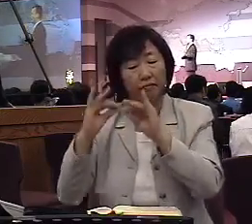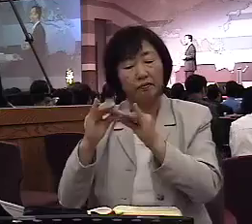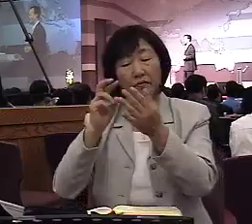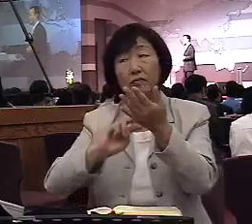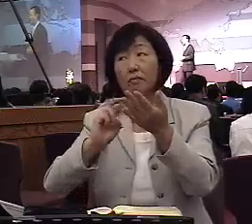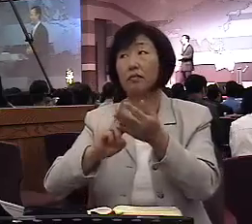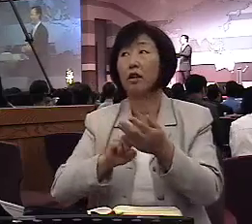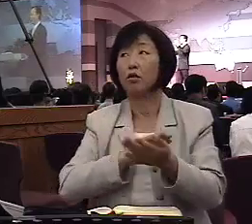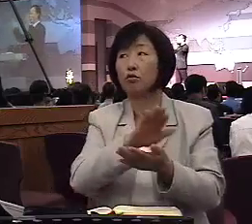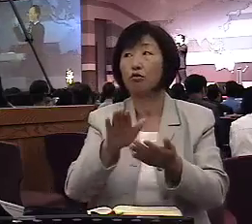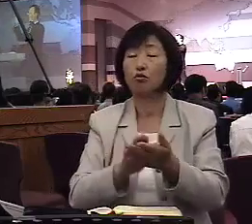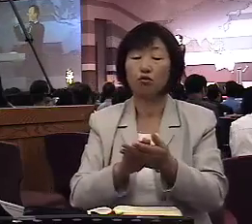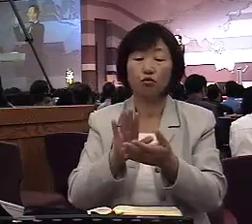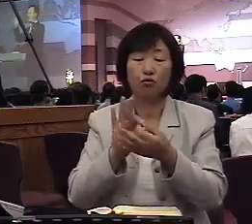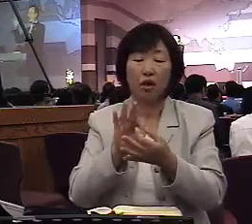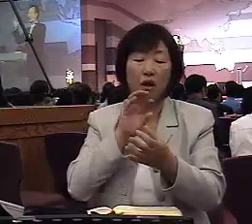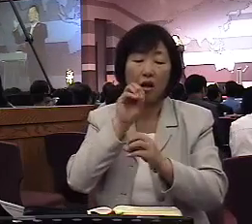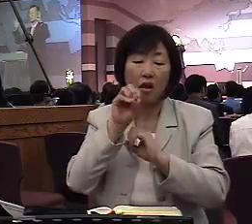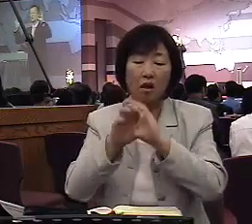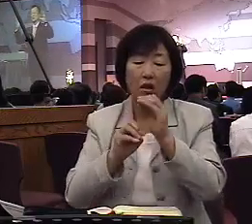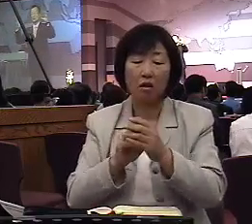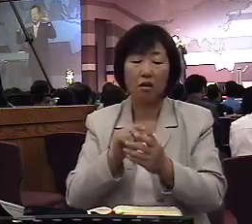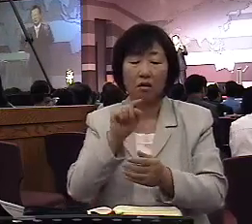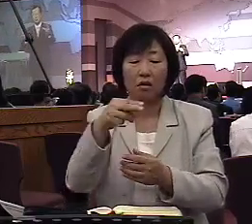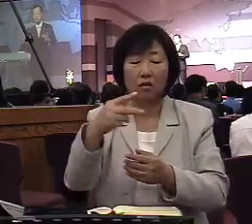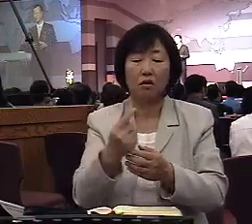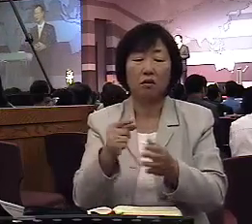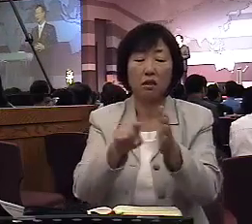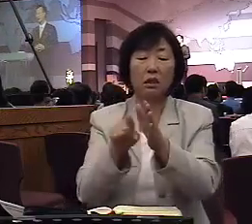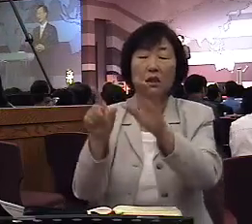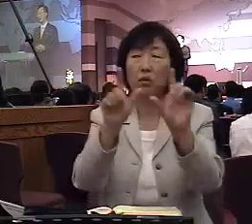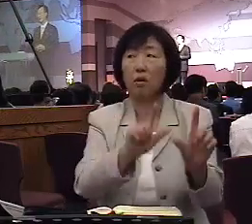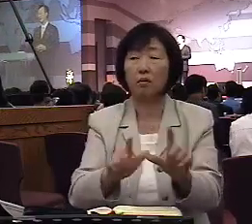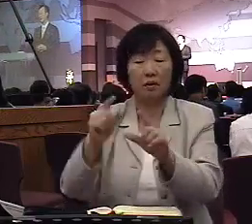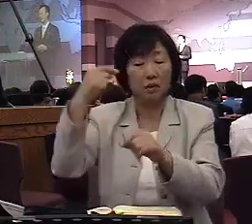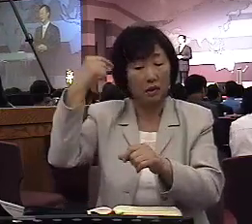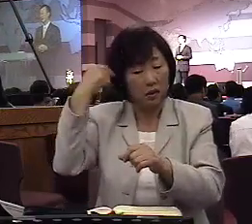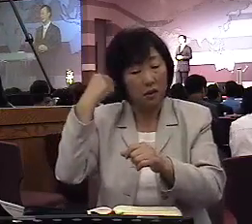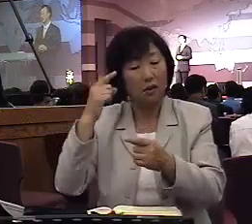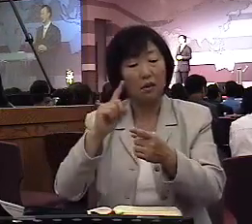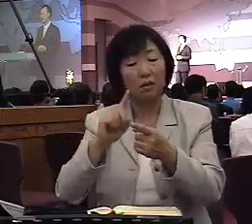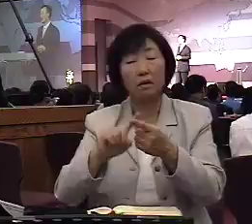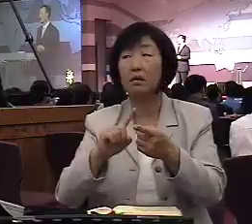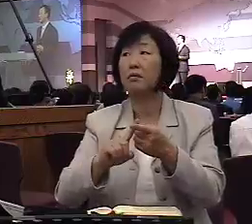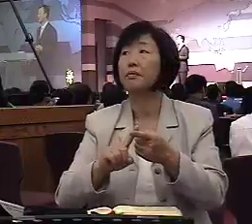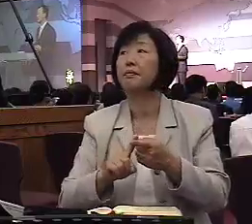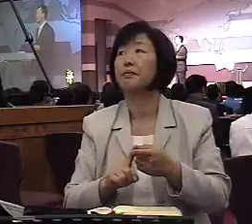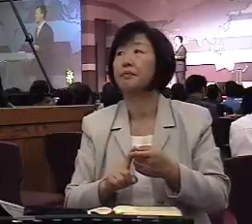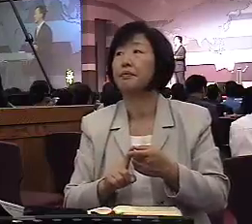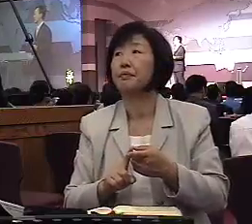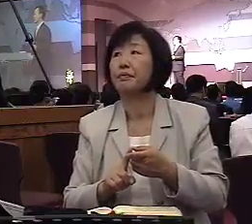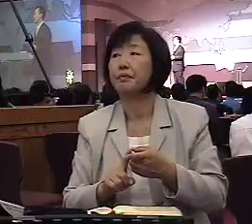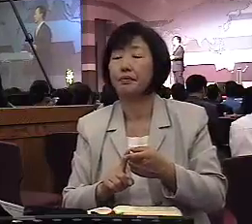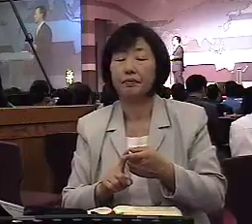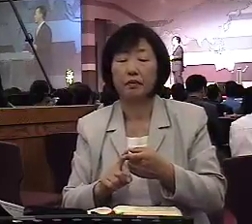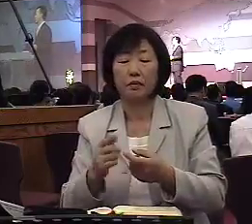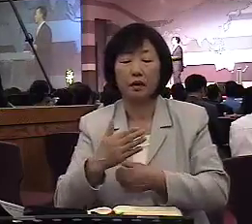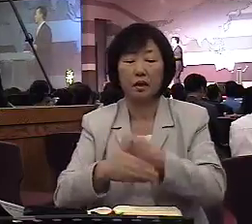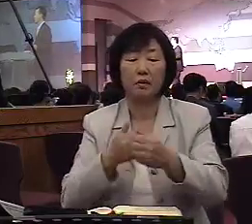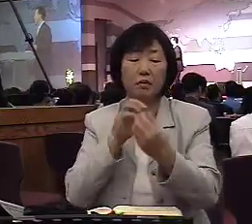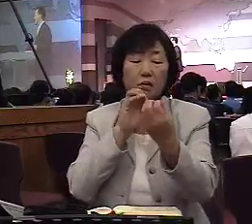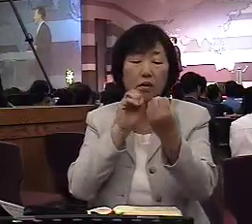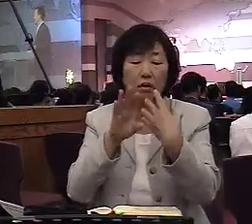우리의 간증인데, 너도 신앙생활하면서 그것을 느꼈을 텐데, 하나님의 응답이